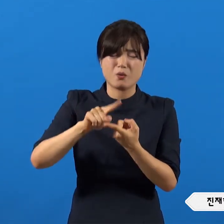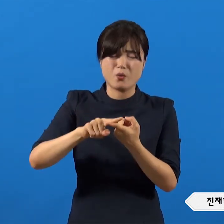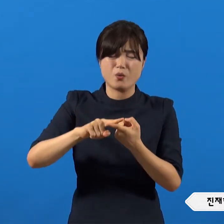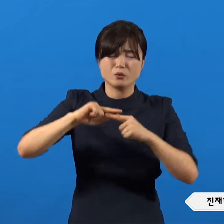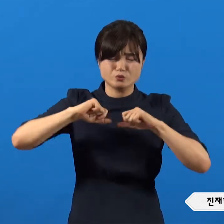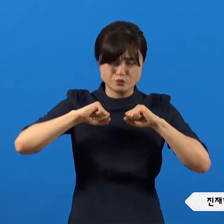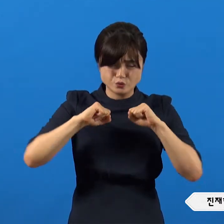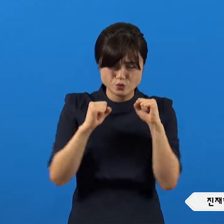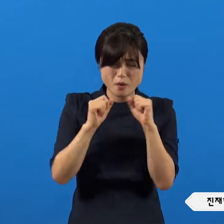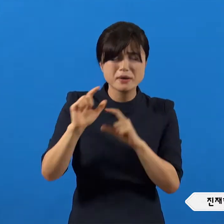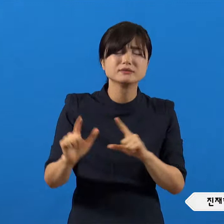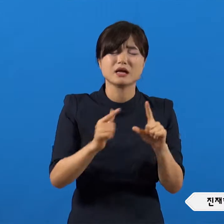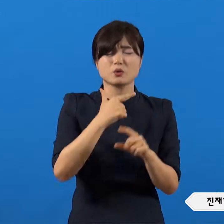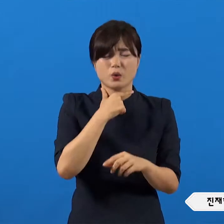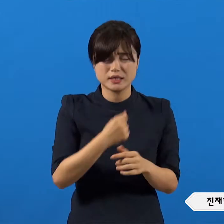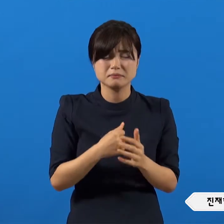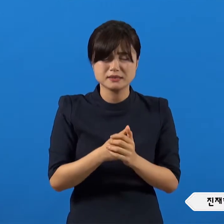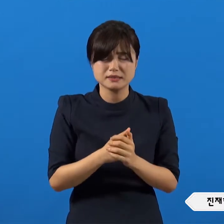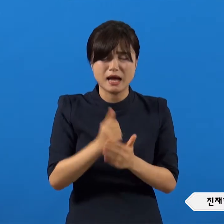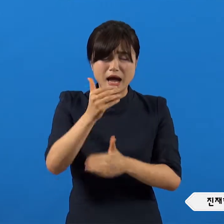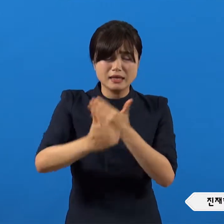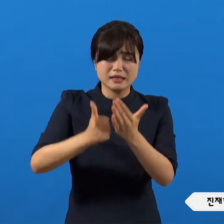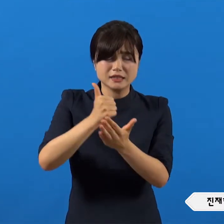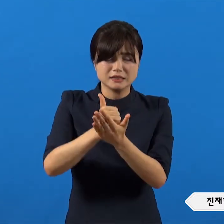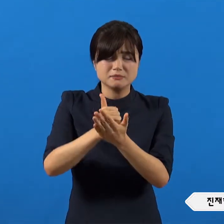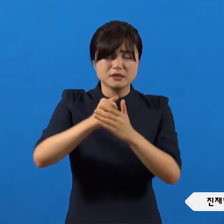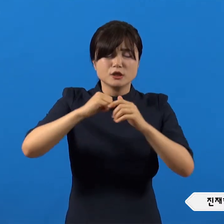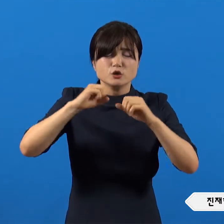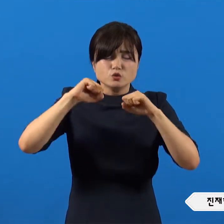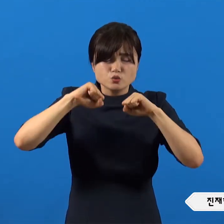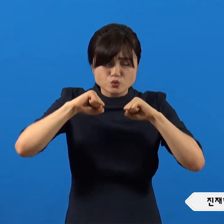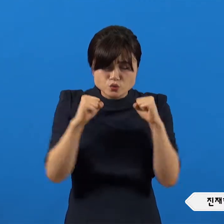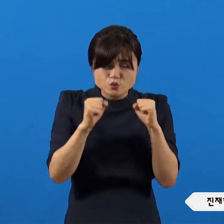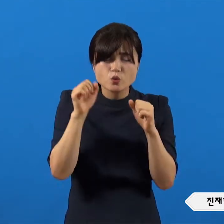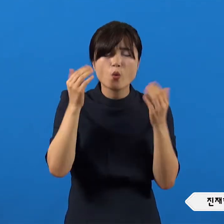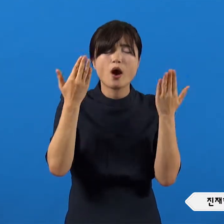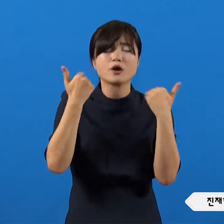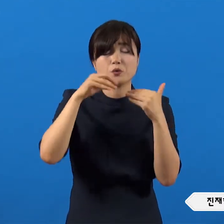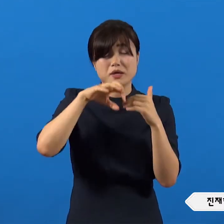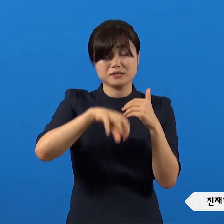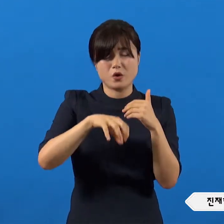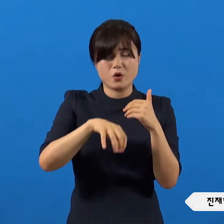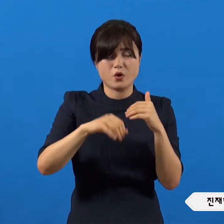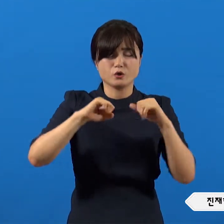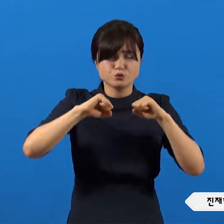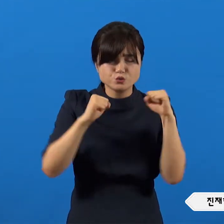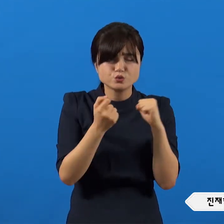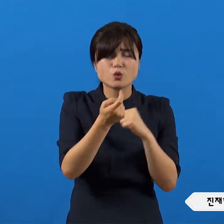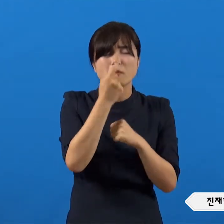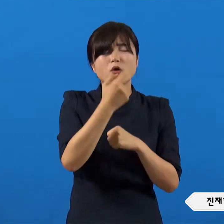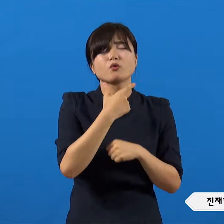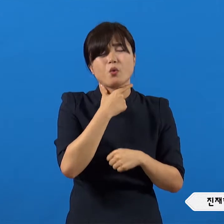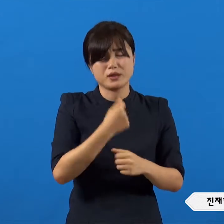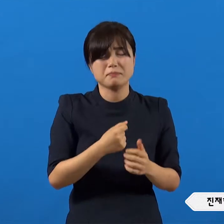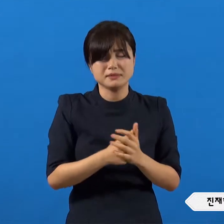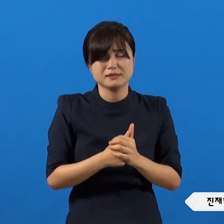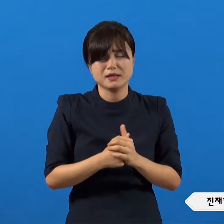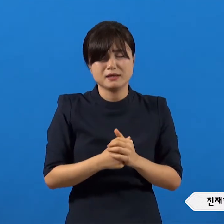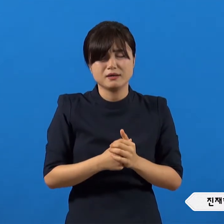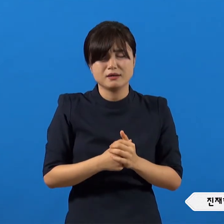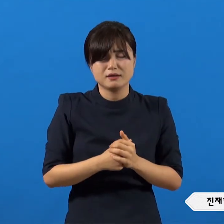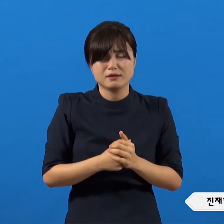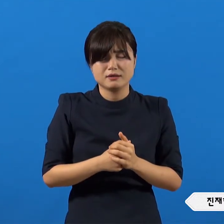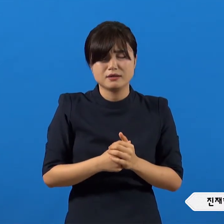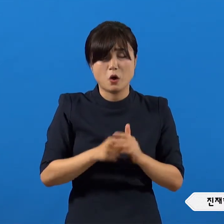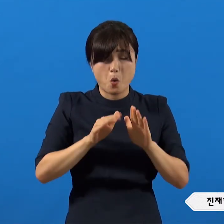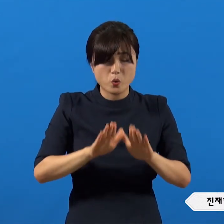순종하며 살겠습니다. 하나님의 순종 학교에서 순종을 배우기를 원합니다. 오늘